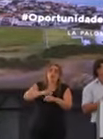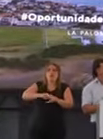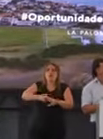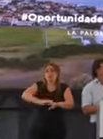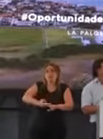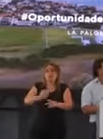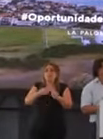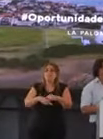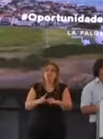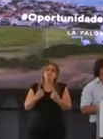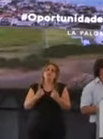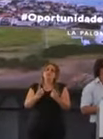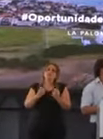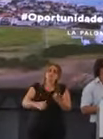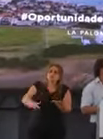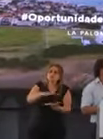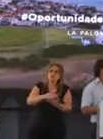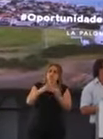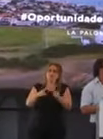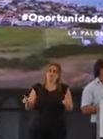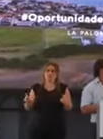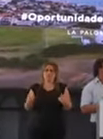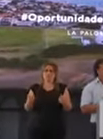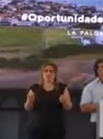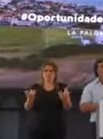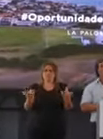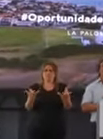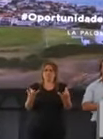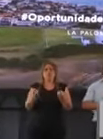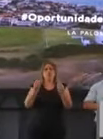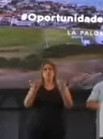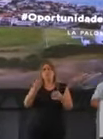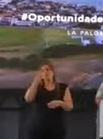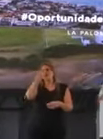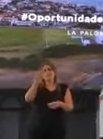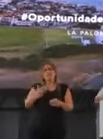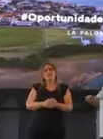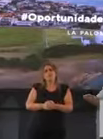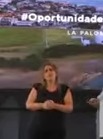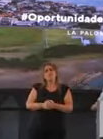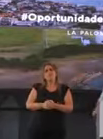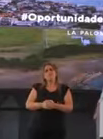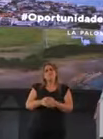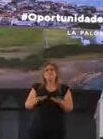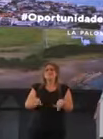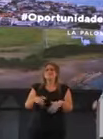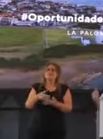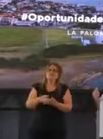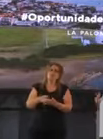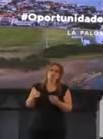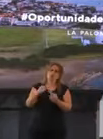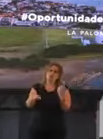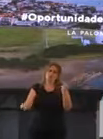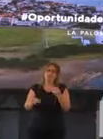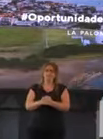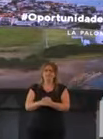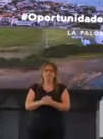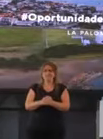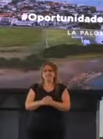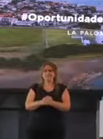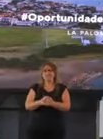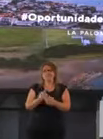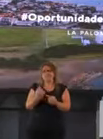pero que deberían tenernos en una situación distinta. Porque el Frente Amplio tuvo todas las herramientas. El sueño del pibe,